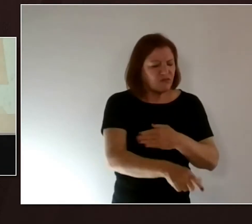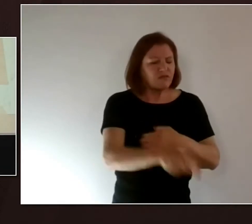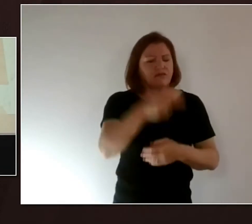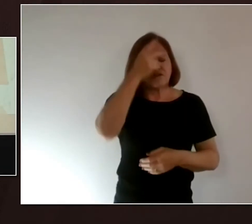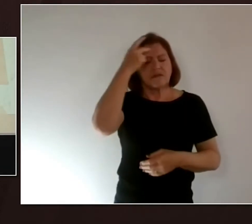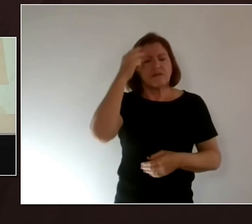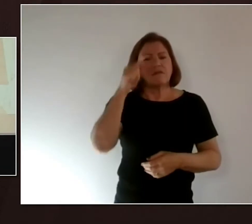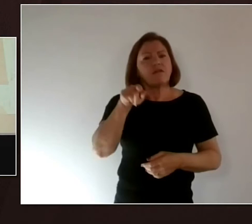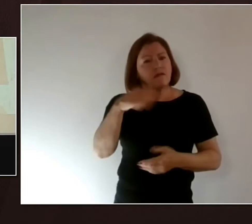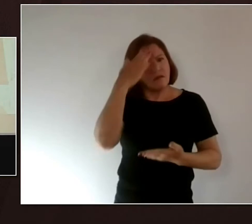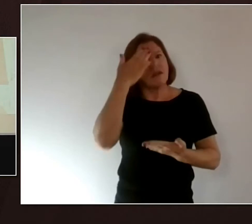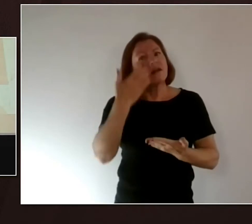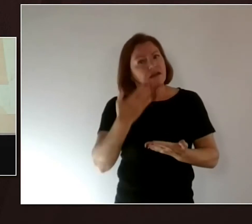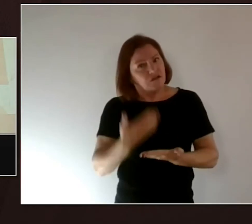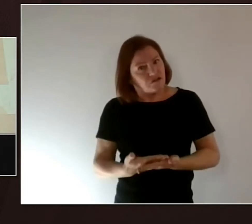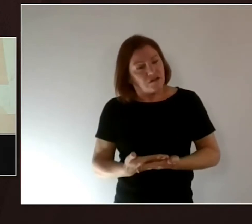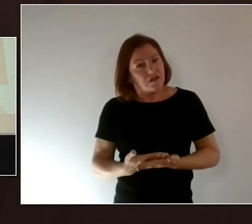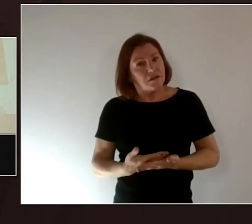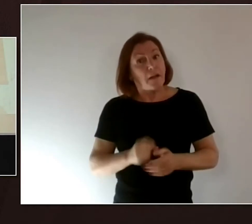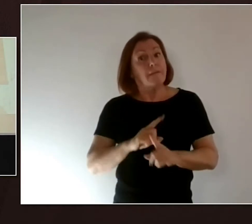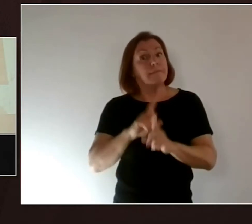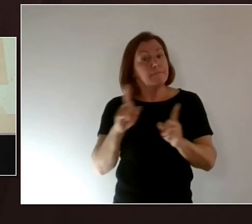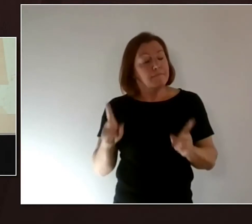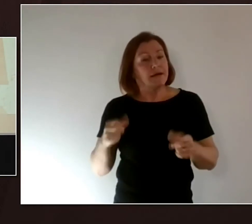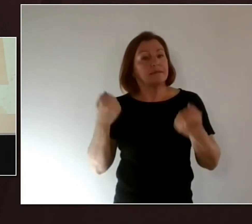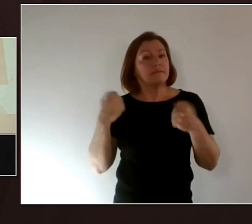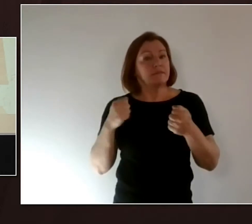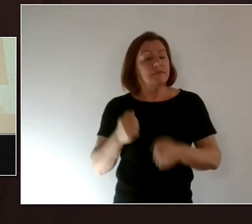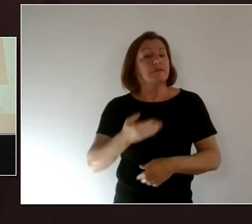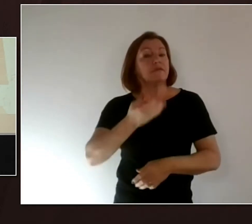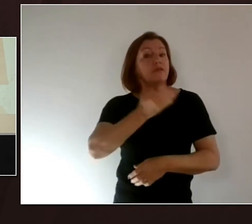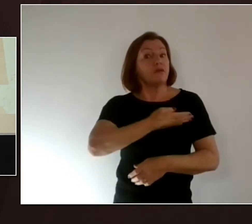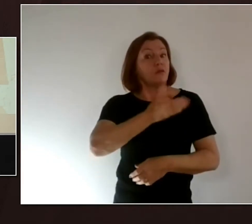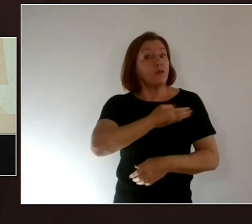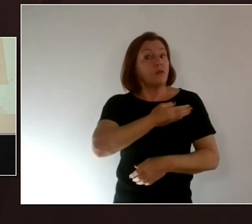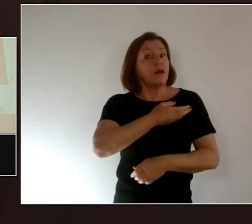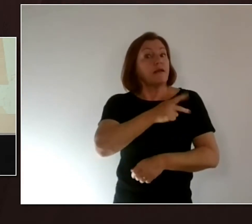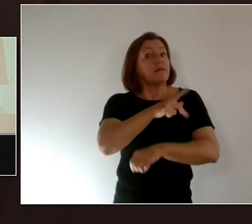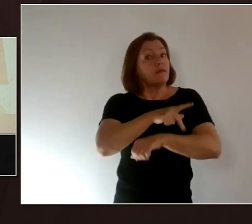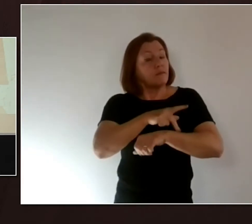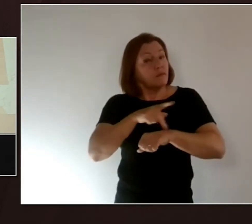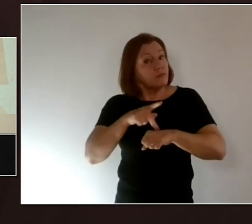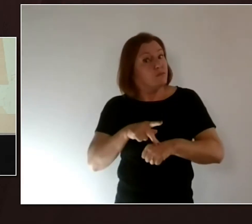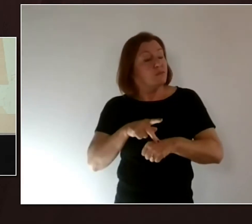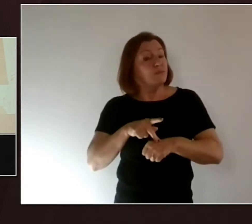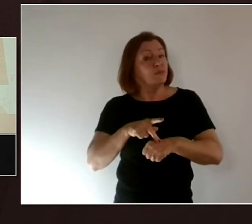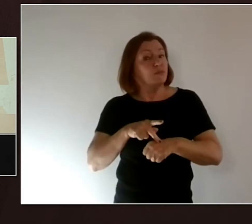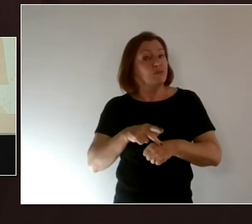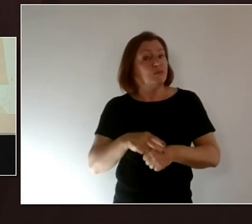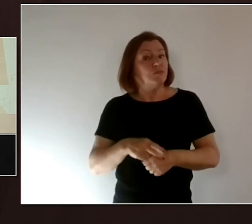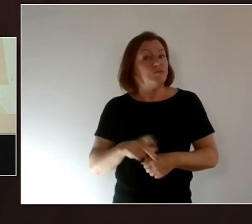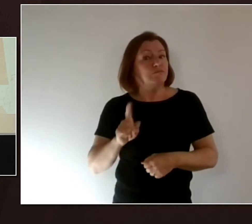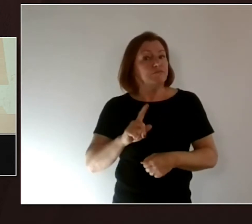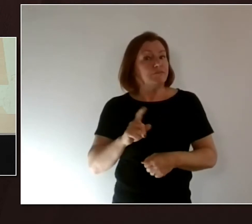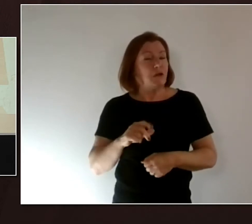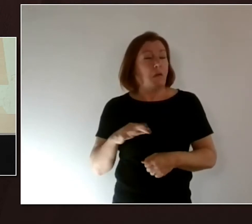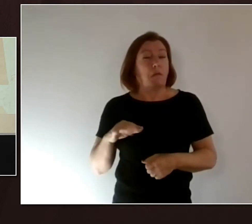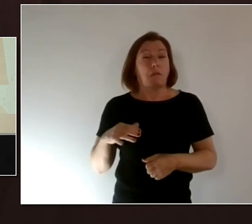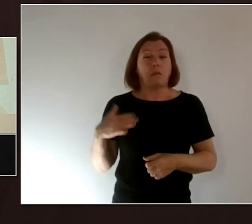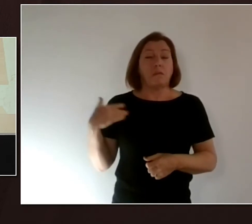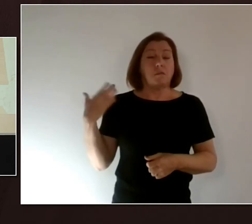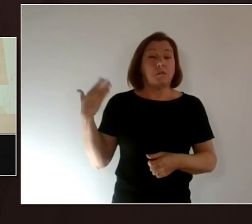precisa manter sempre um coração puro. Não deixe a ambição contaminar. Não